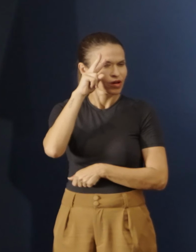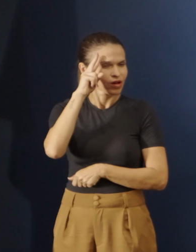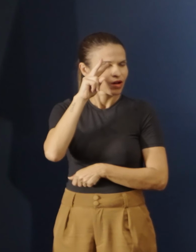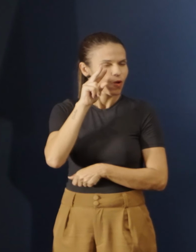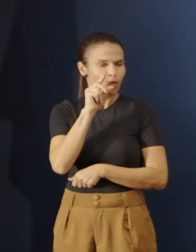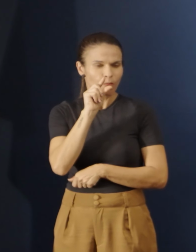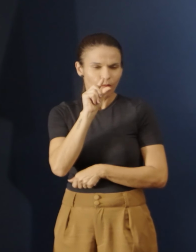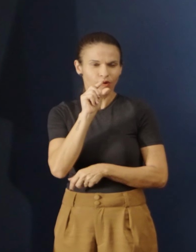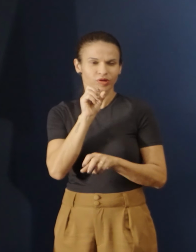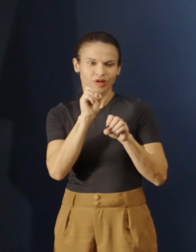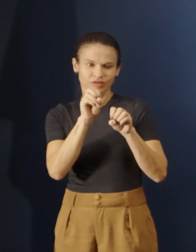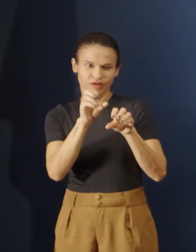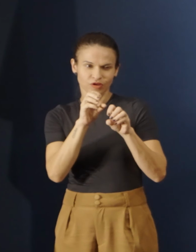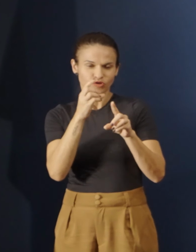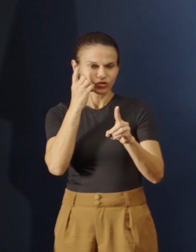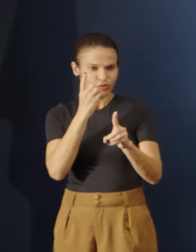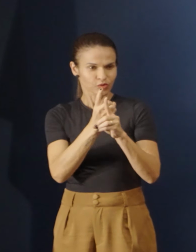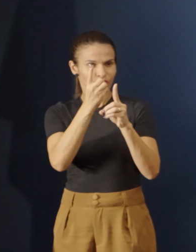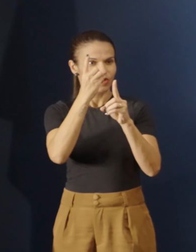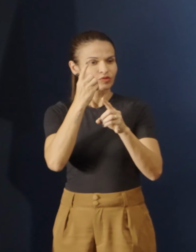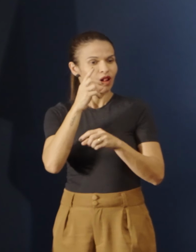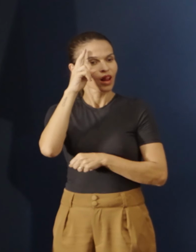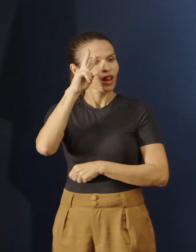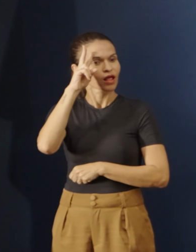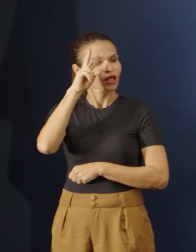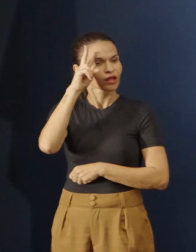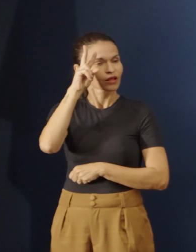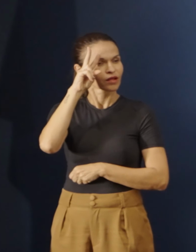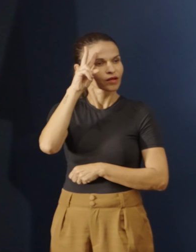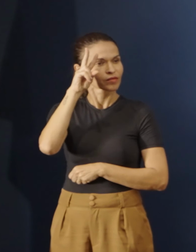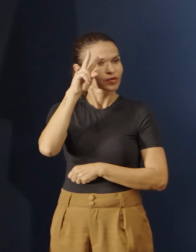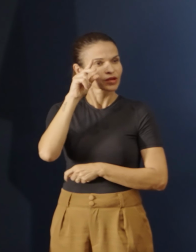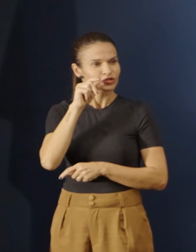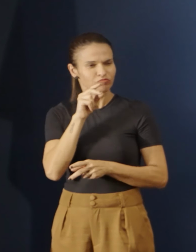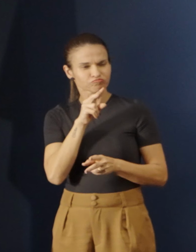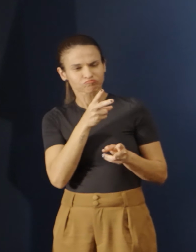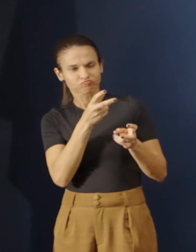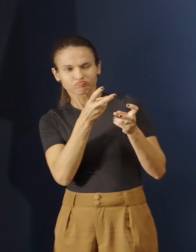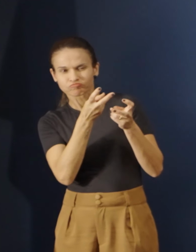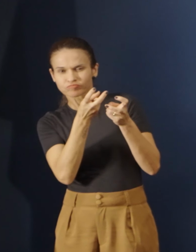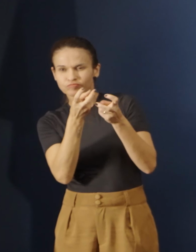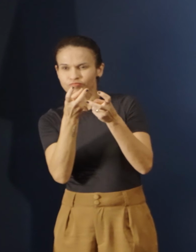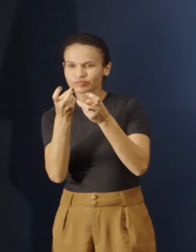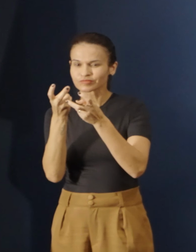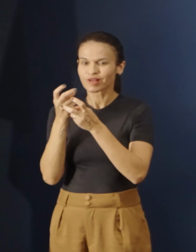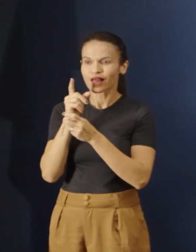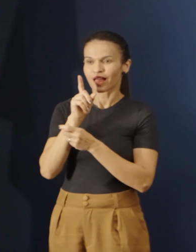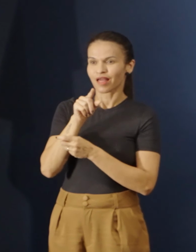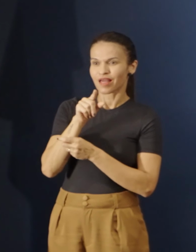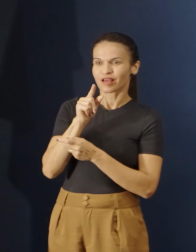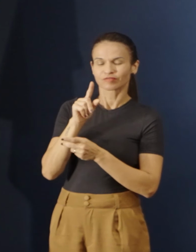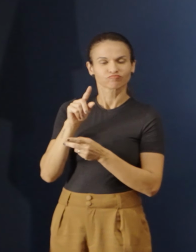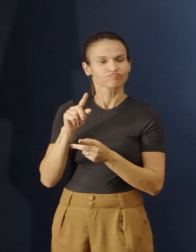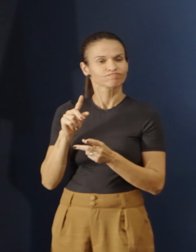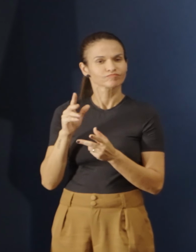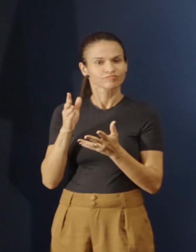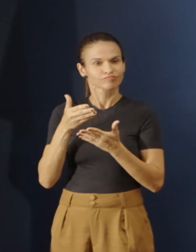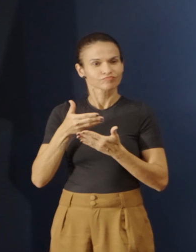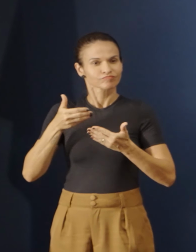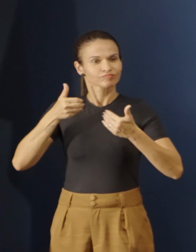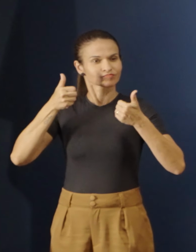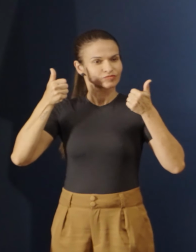nossas aulas, os nossos encontros. Vamos relembrar um pouco, né? Eu tô aqui nas cabecinhas, assim, porque foi um pouco mesmo da gente revigorar